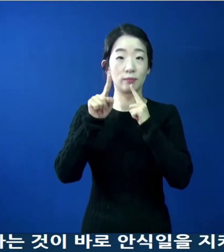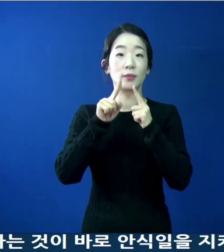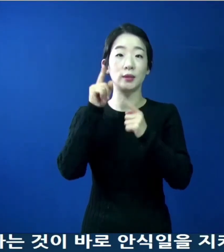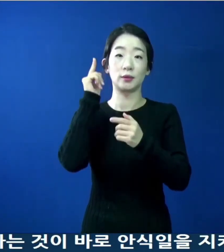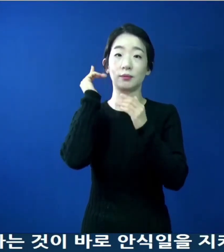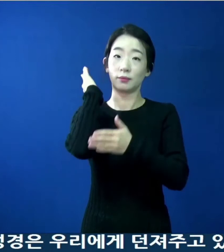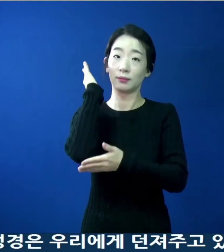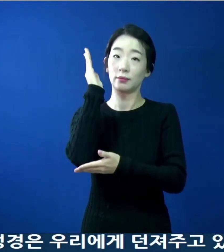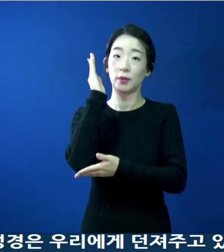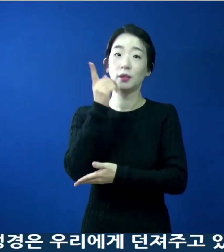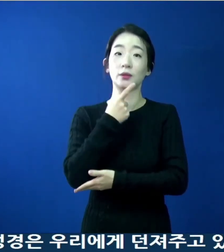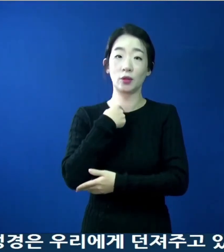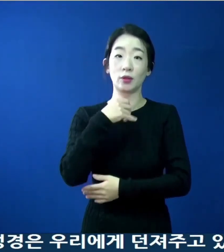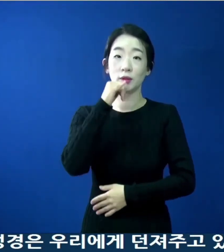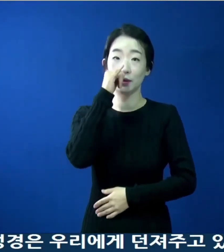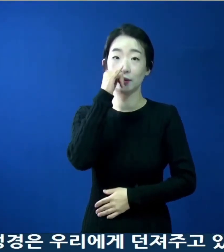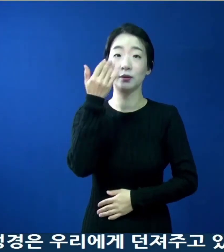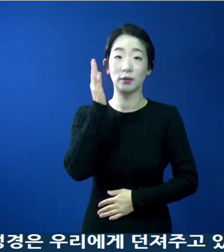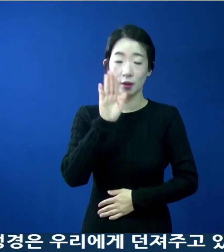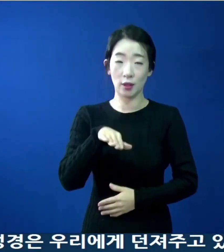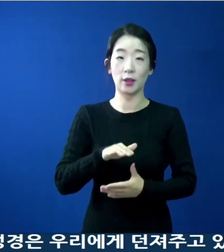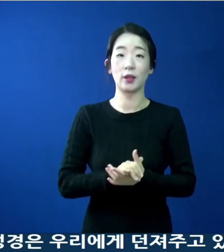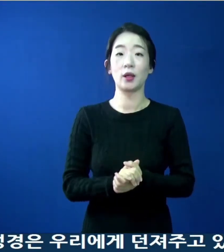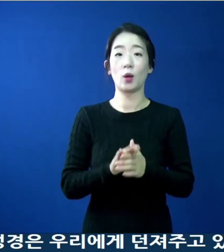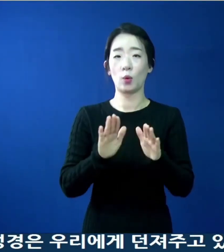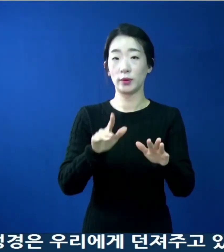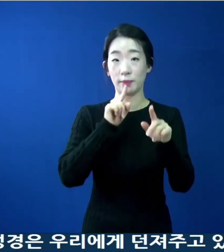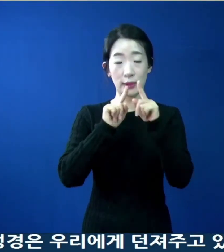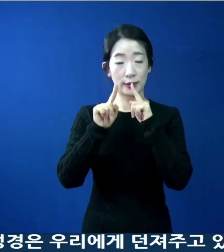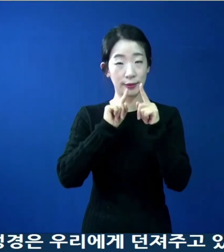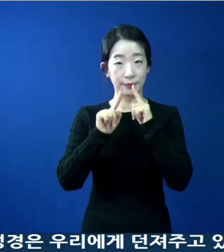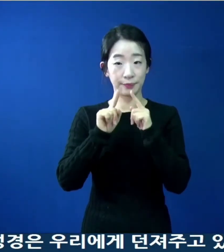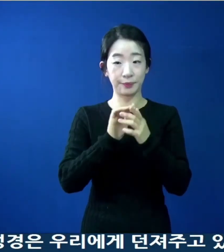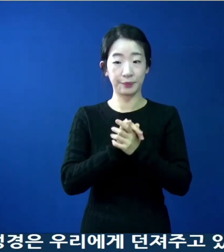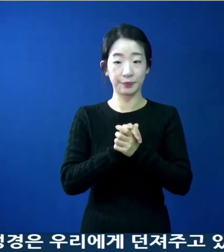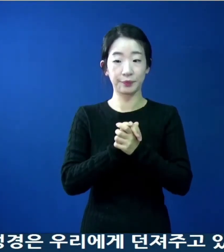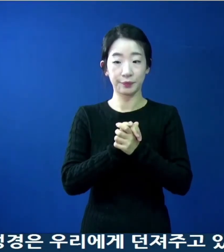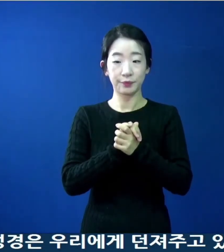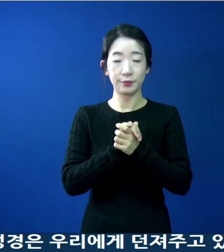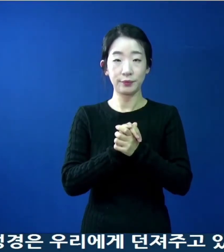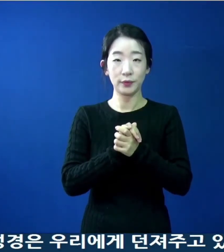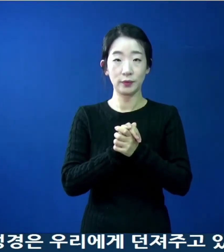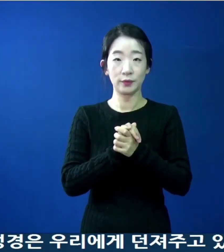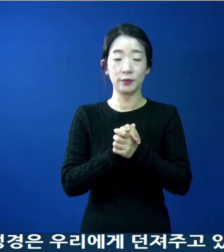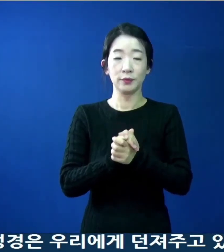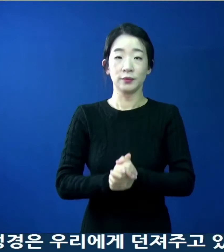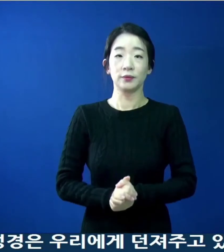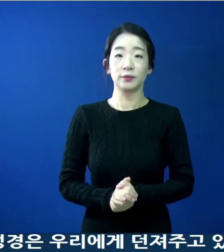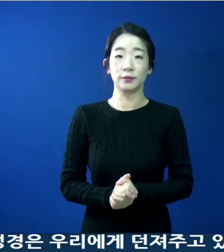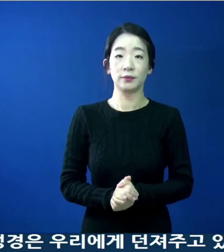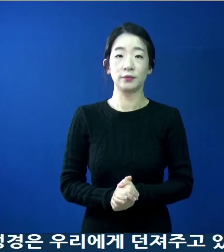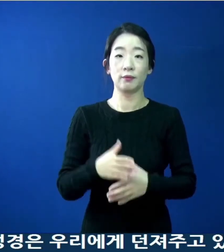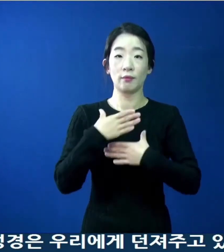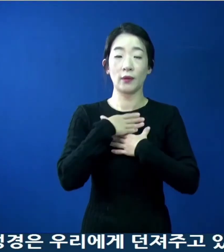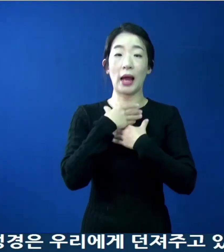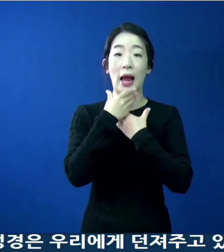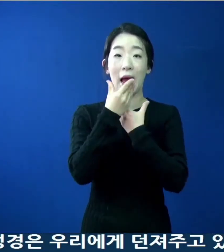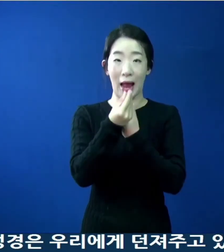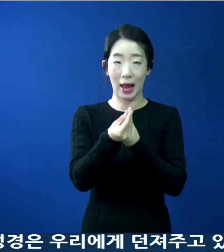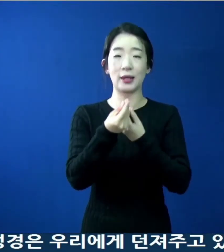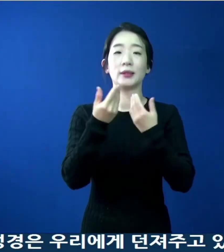되는 것 몇 가지만 정리해보고 오늘 말씀으로 다시 집중해 봅니다. 여러분, 안식이란